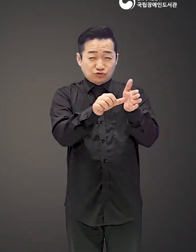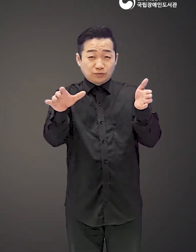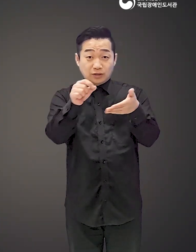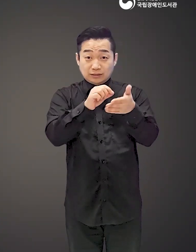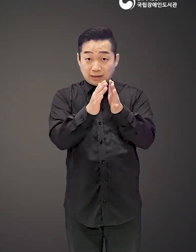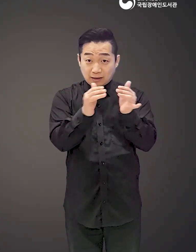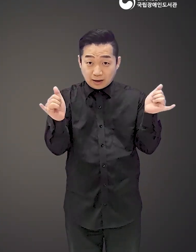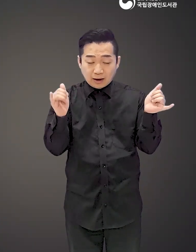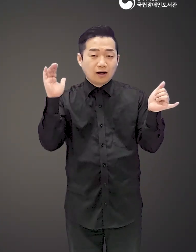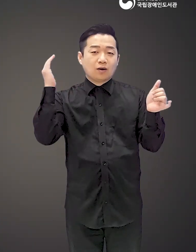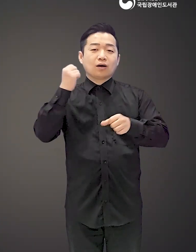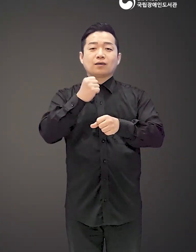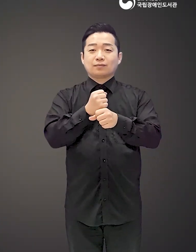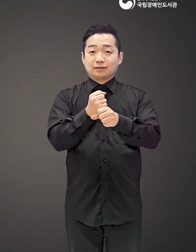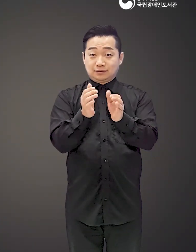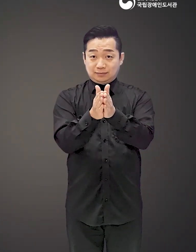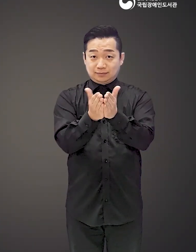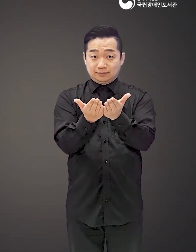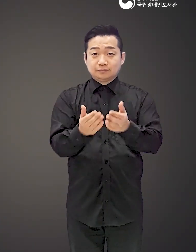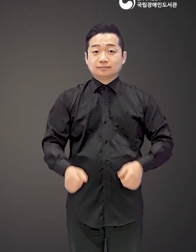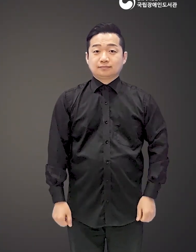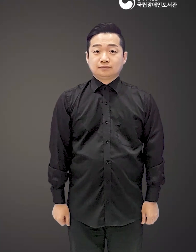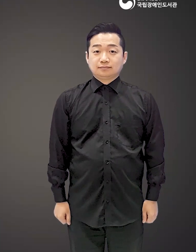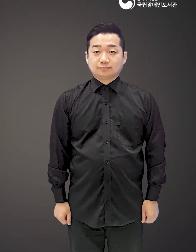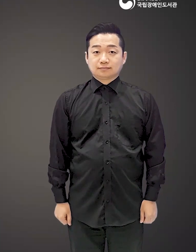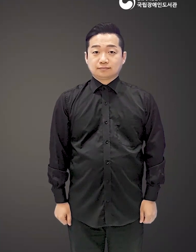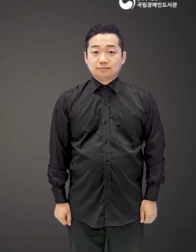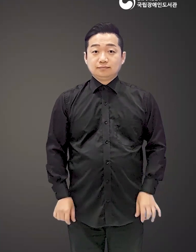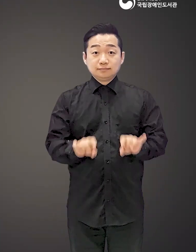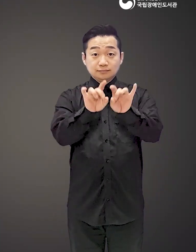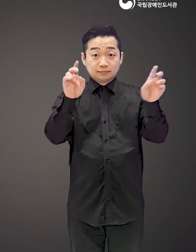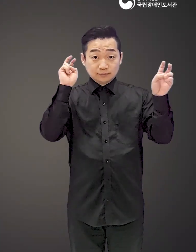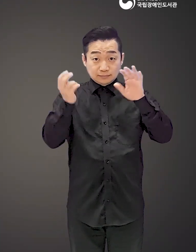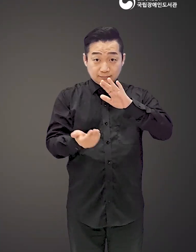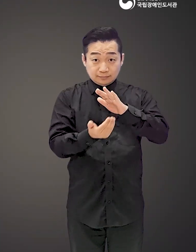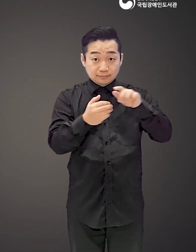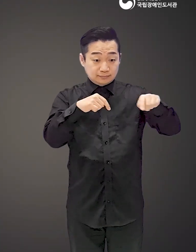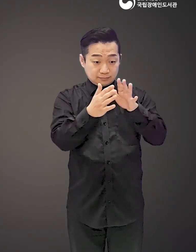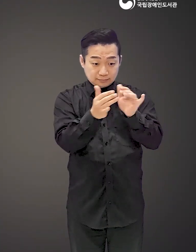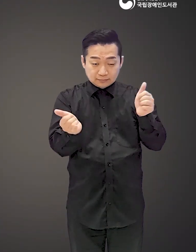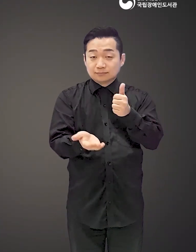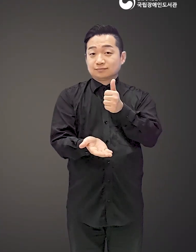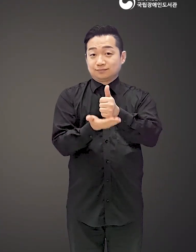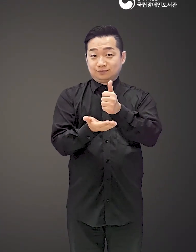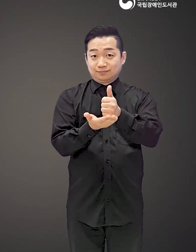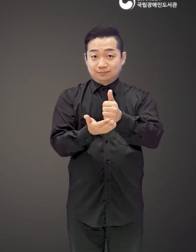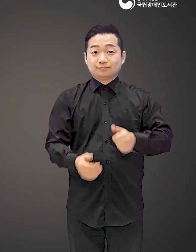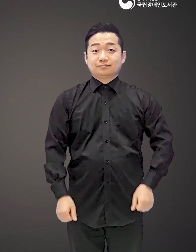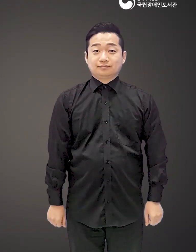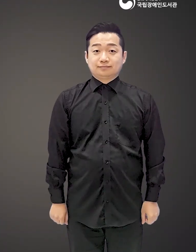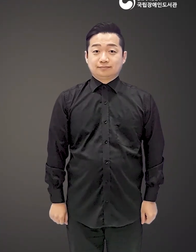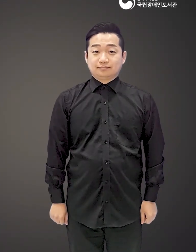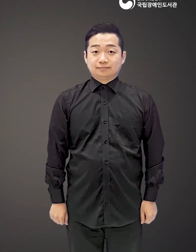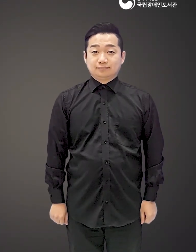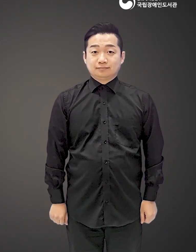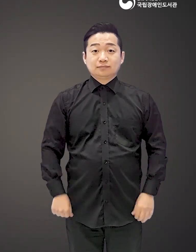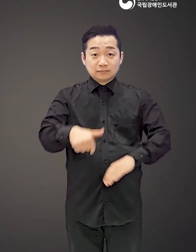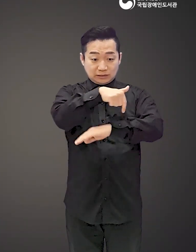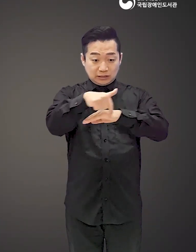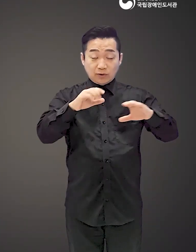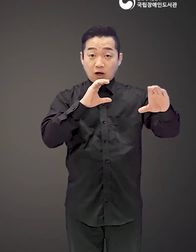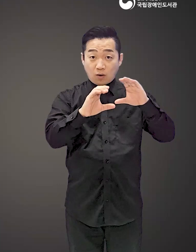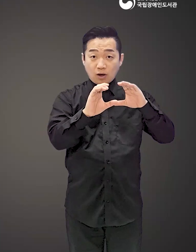베스트셀러 1위 작가의 최신 역작. 각 기업 최고 경영자들의 강력 추천.